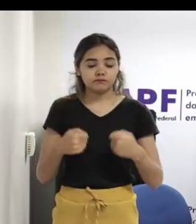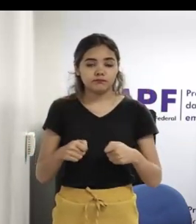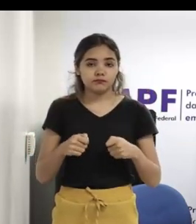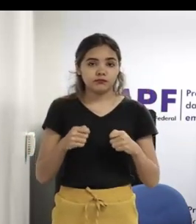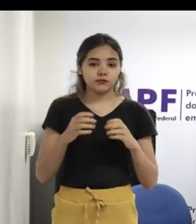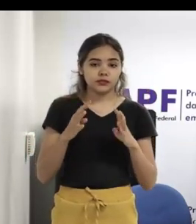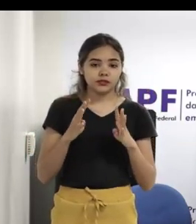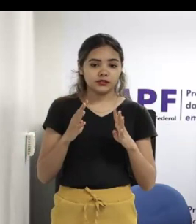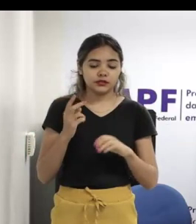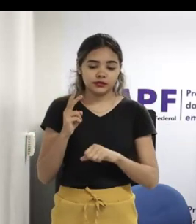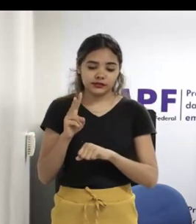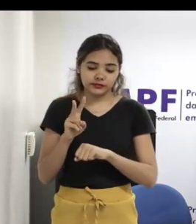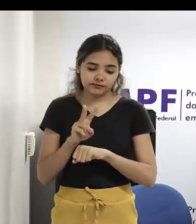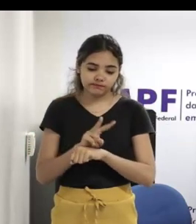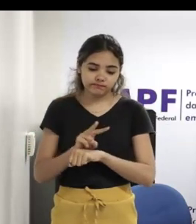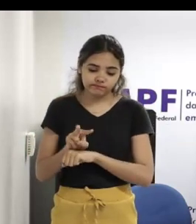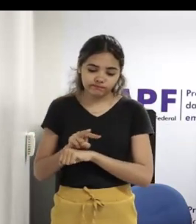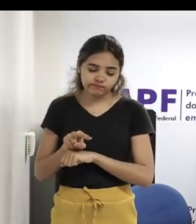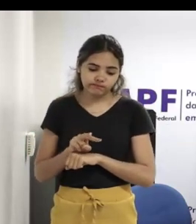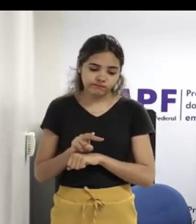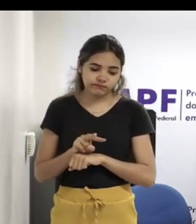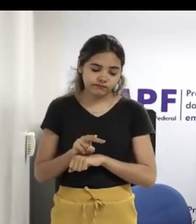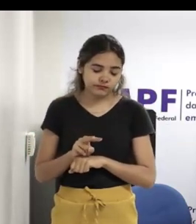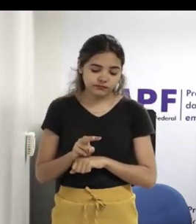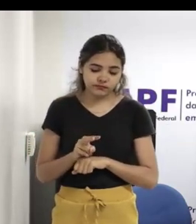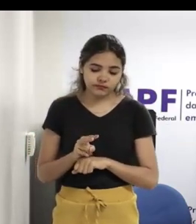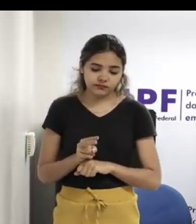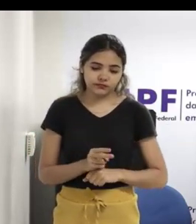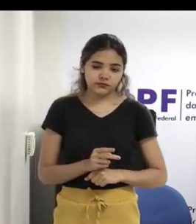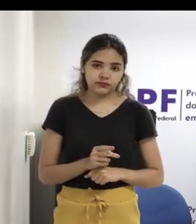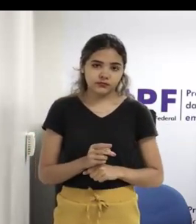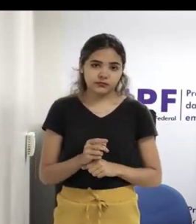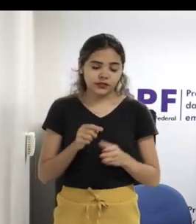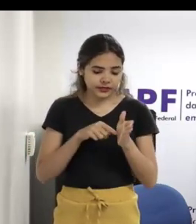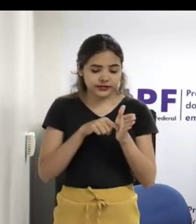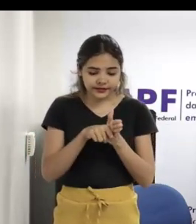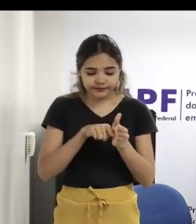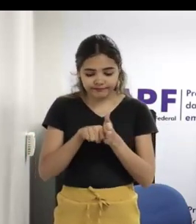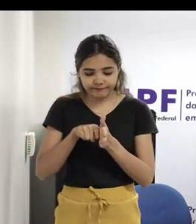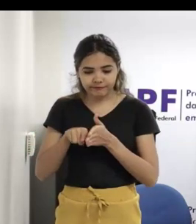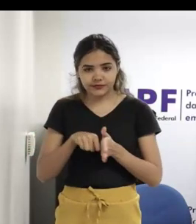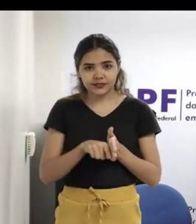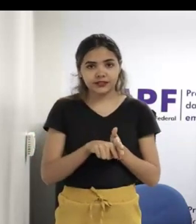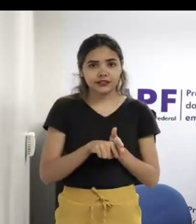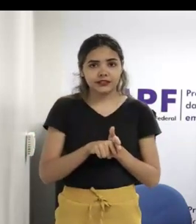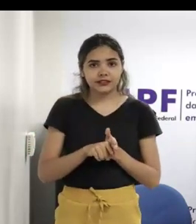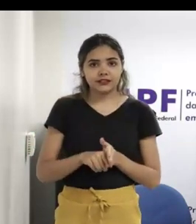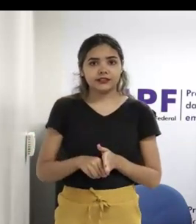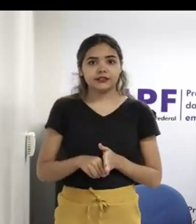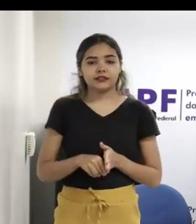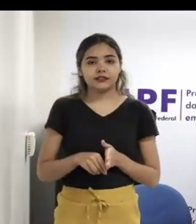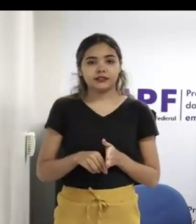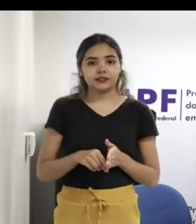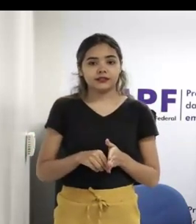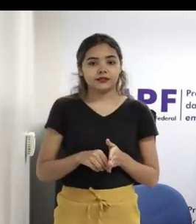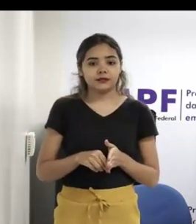importunação pro abuso a importunação é uma uma coisa mais leve e assim tem a regra pro virtual mas a mesma regra funciona